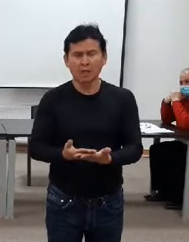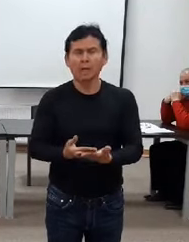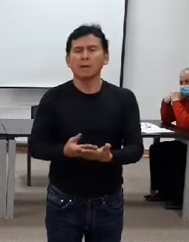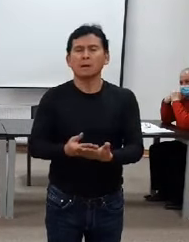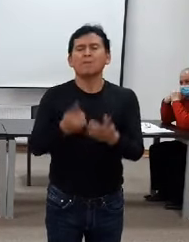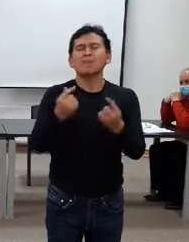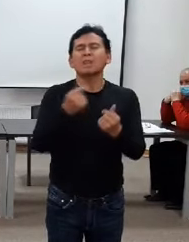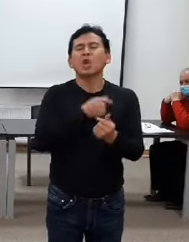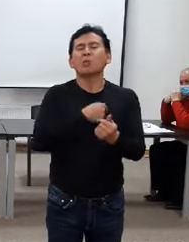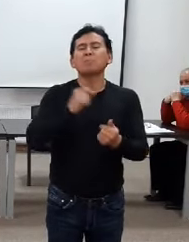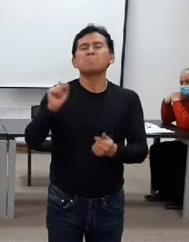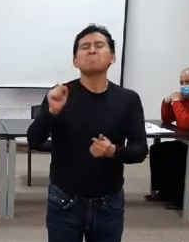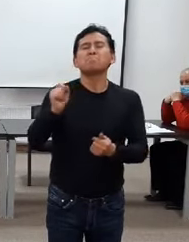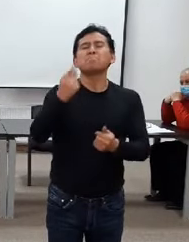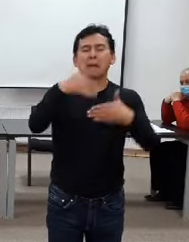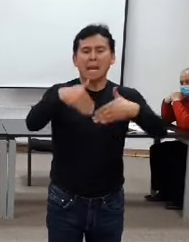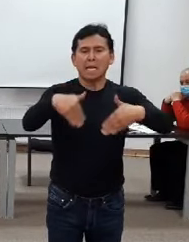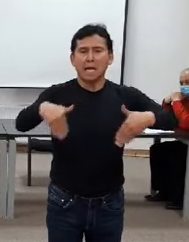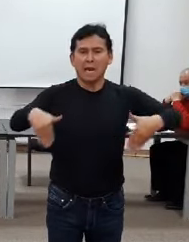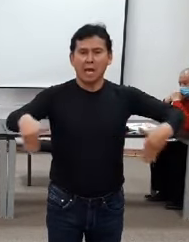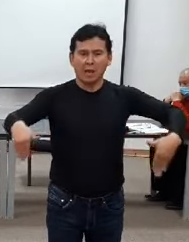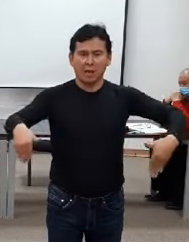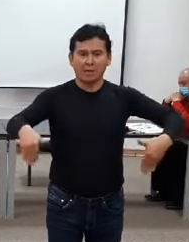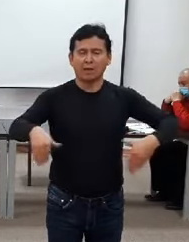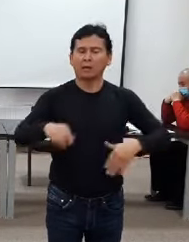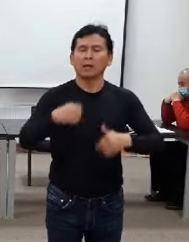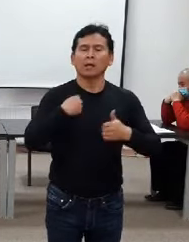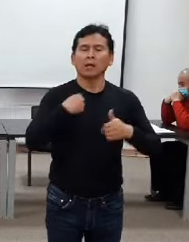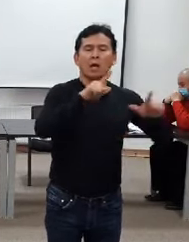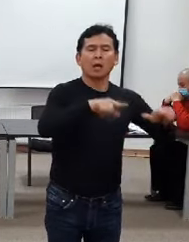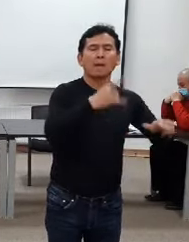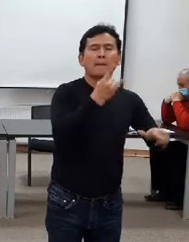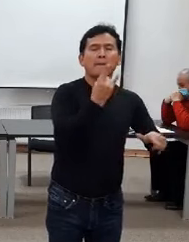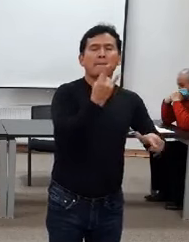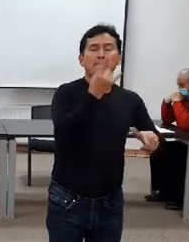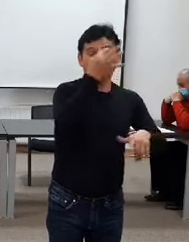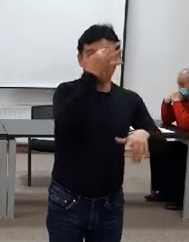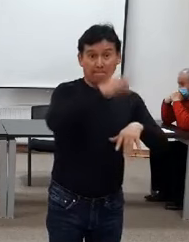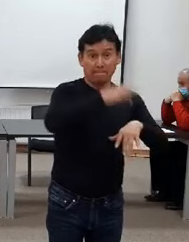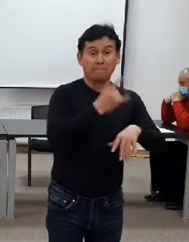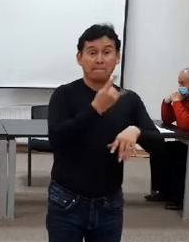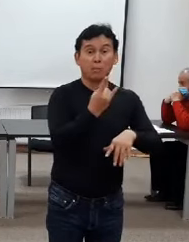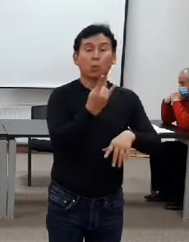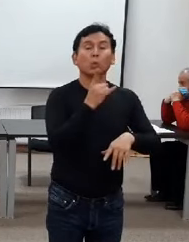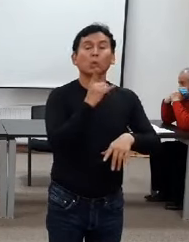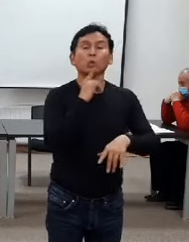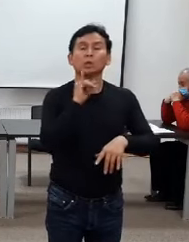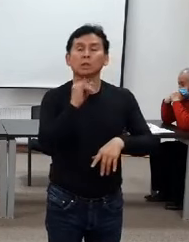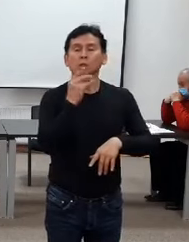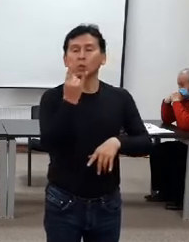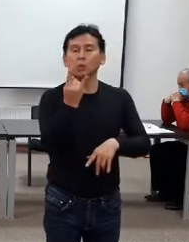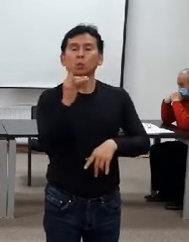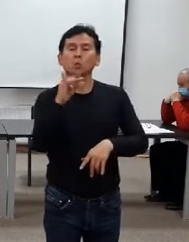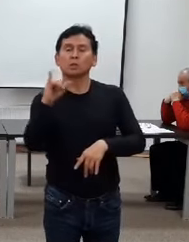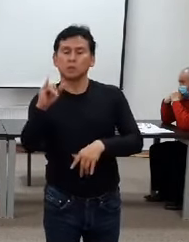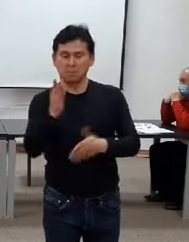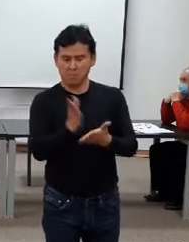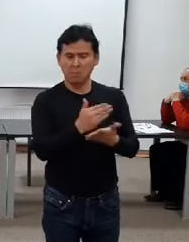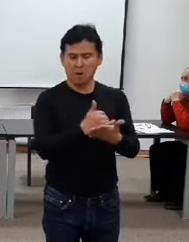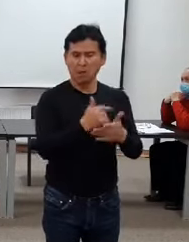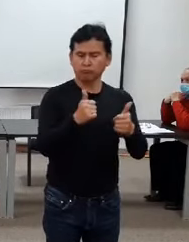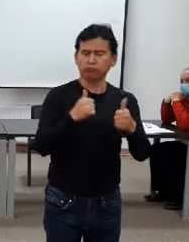primera línea, donde están trabajando, que hoy día son las unidades de medicina, las unidades de UCI, de UTI, están preparados y están